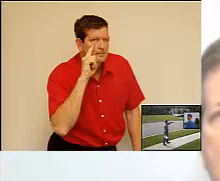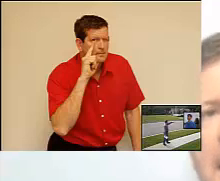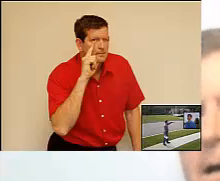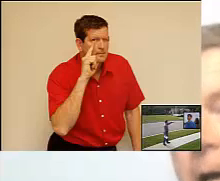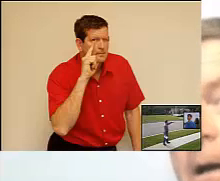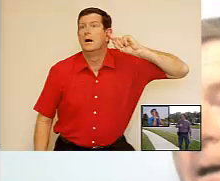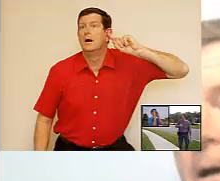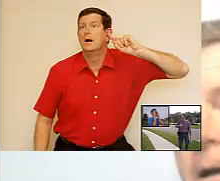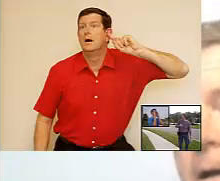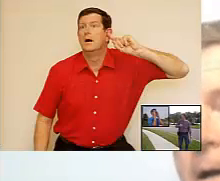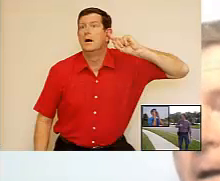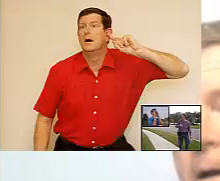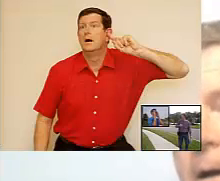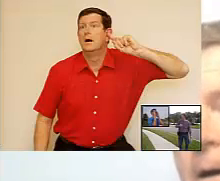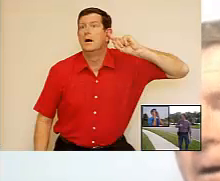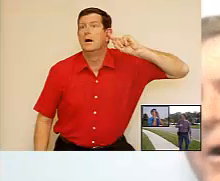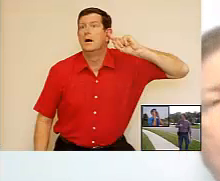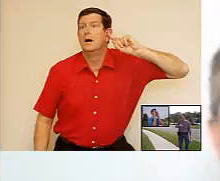Voir,